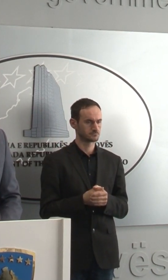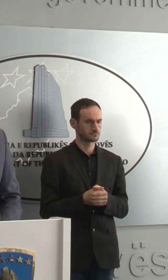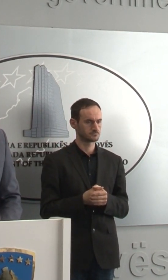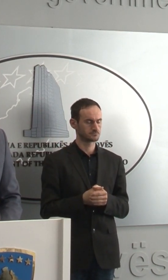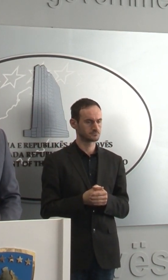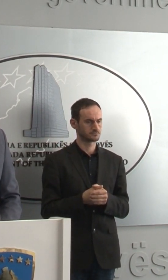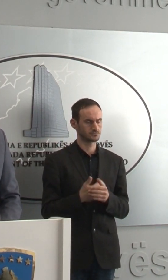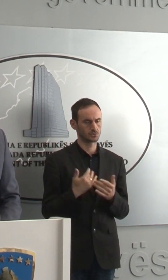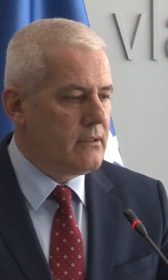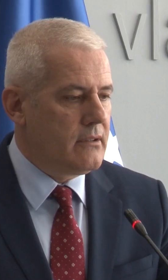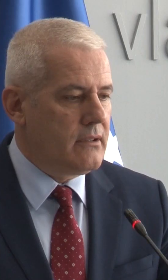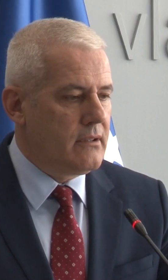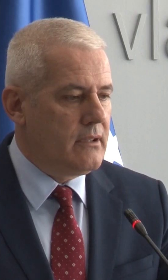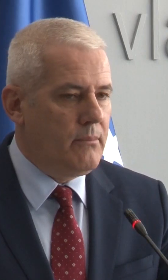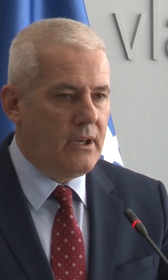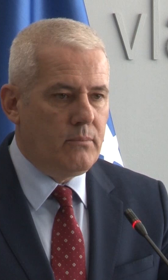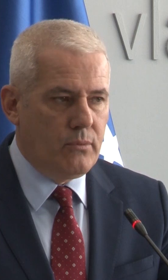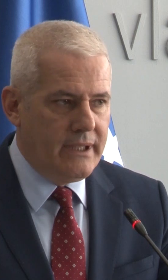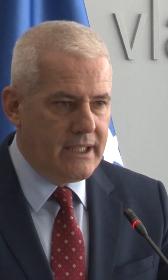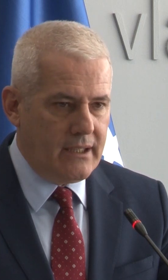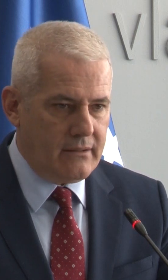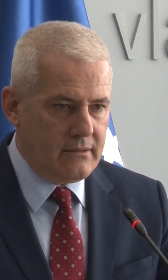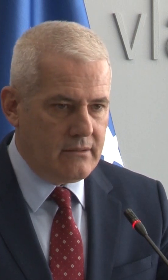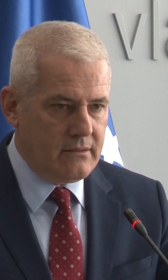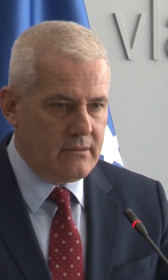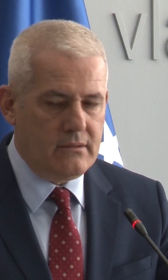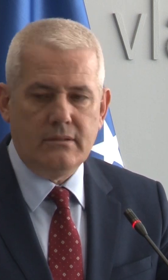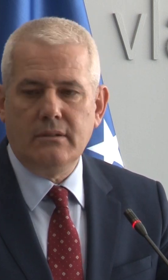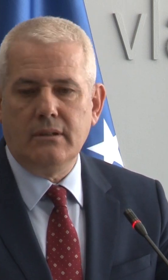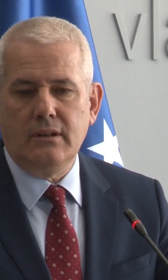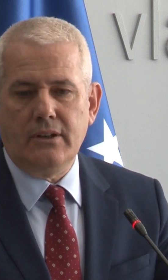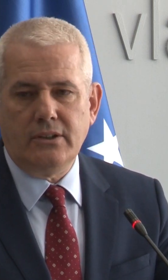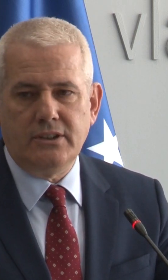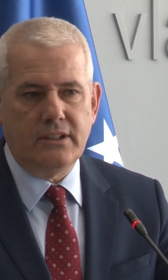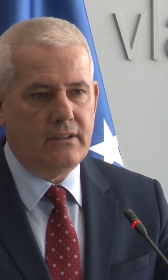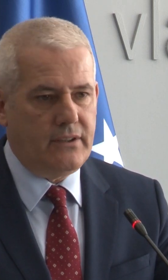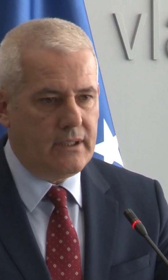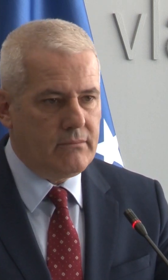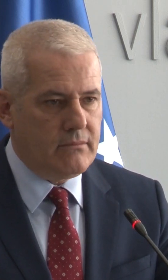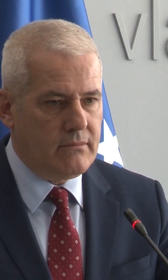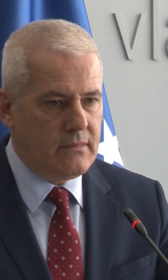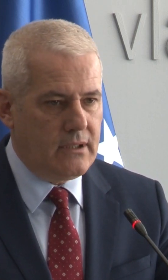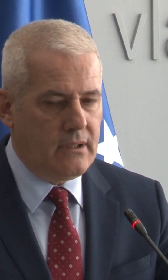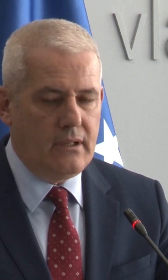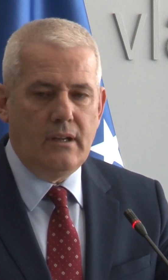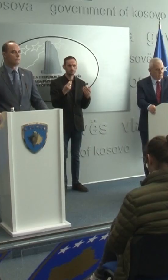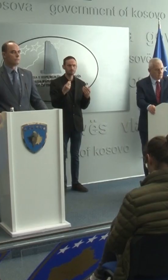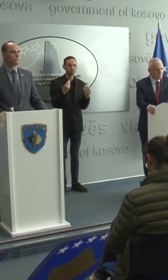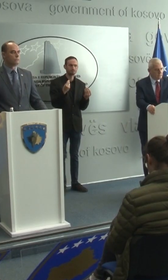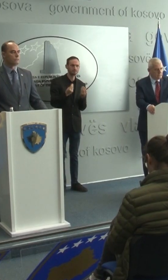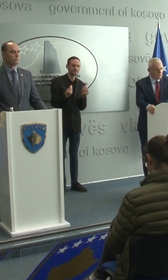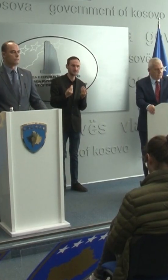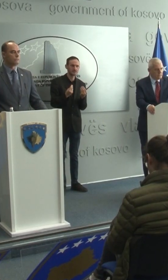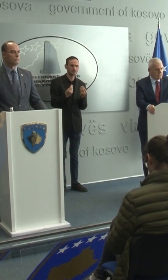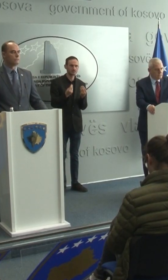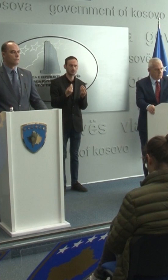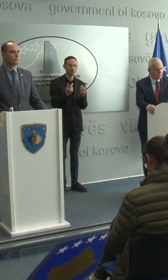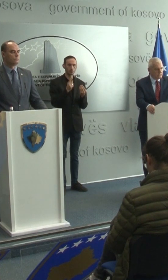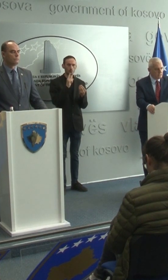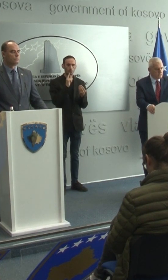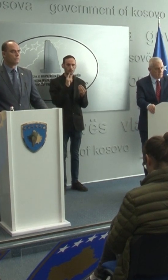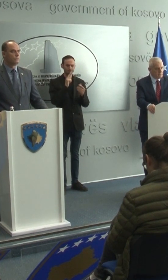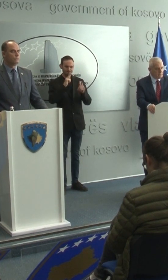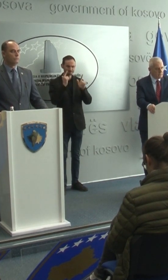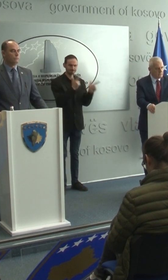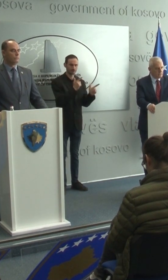policije, uspostavljanju reda i zakona, postala prepreka za Srbiju i određene grupe koje Srbija podržava. Odgovarajući na pitanje